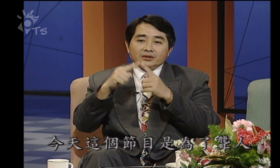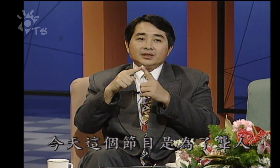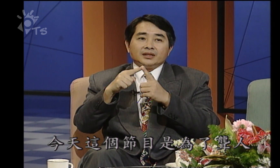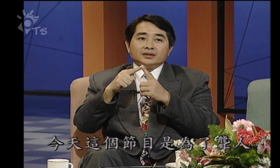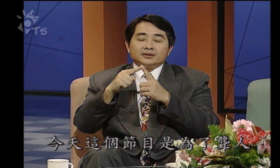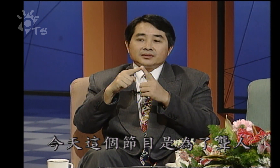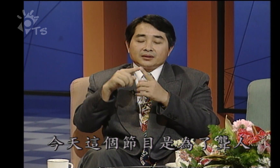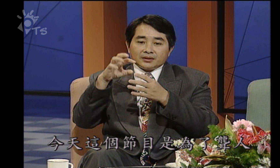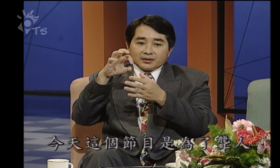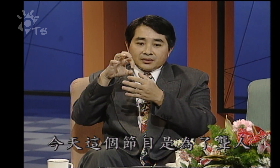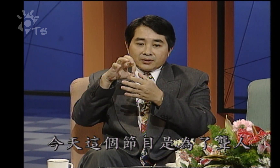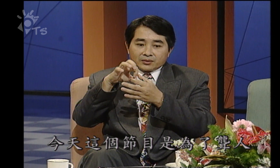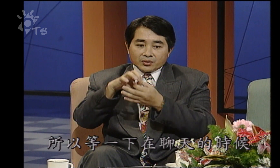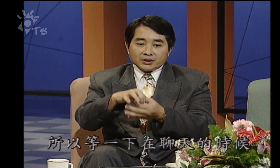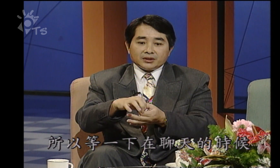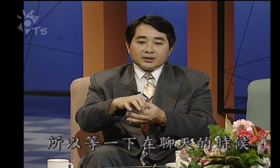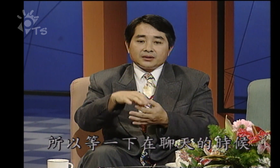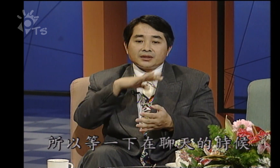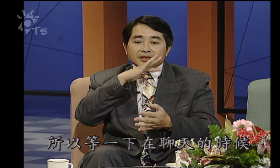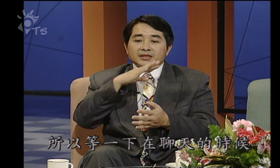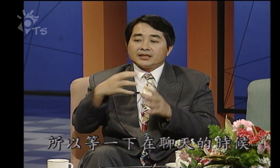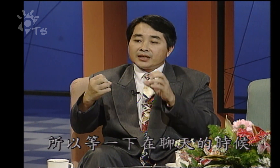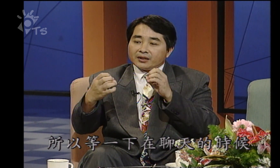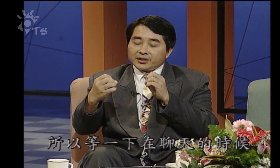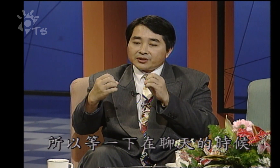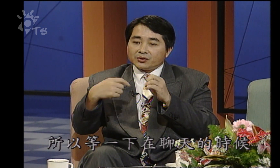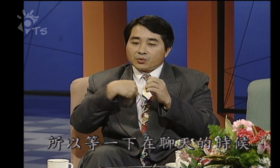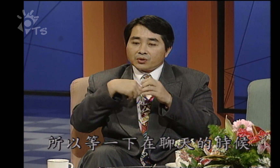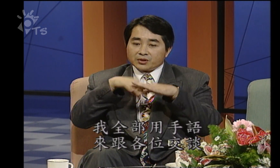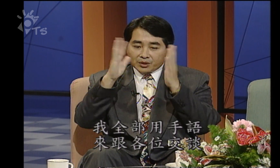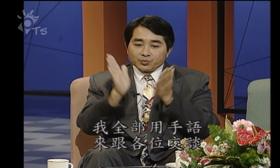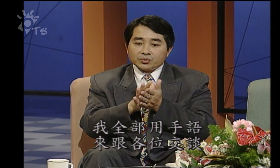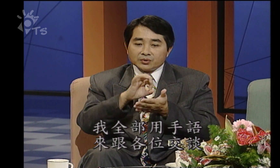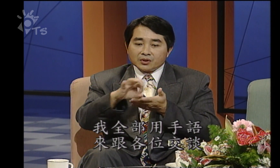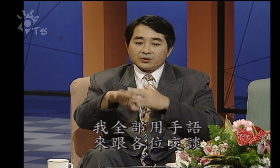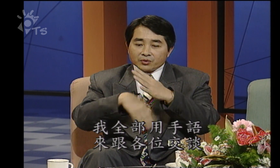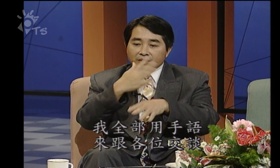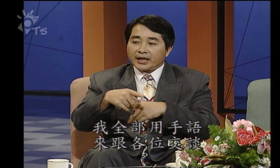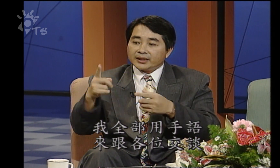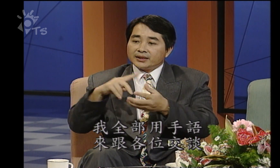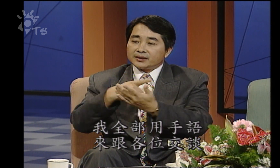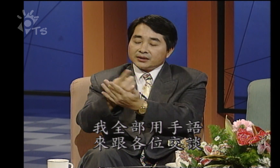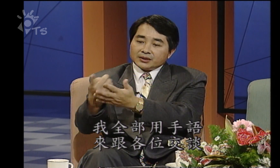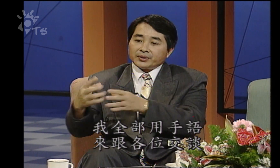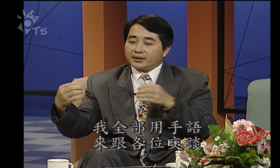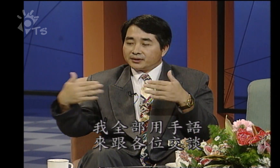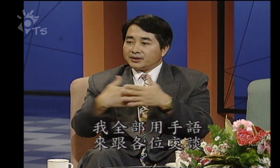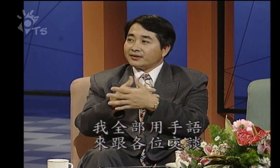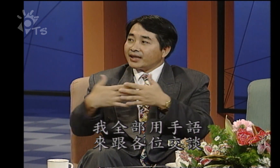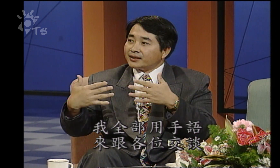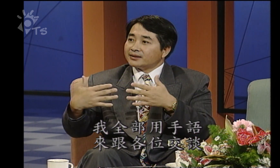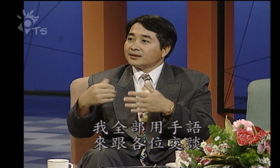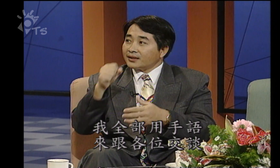人，所以等一下在聊天的时候，我全部用手语来跟各位交谈，好